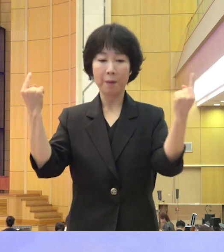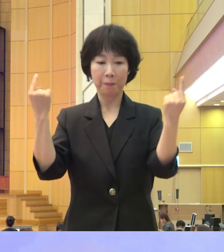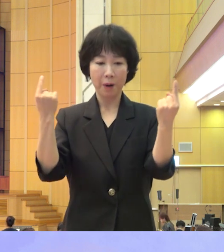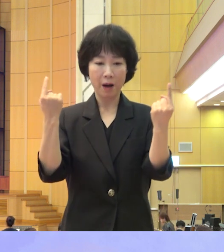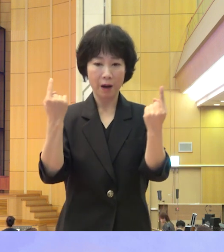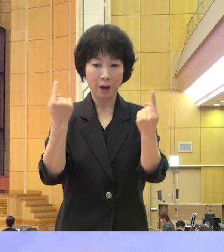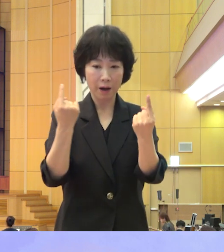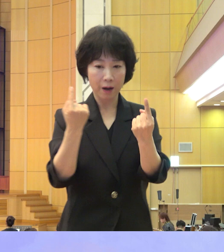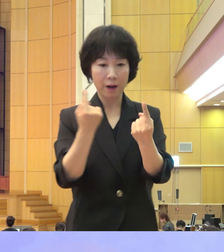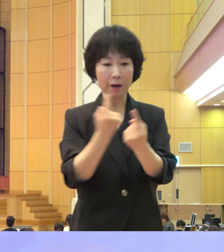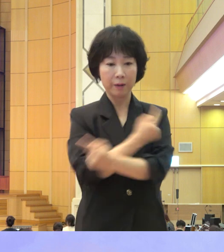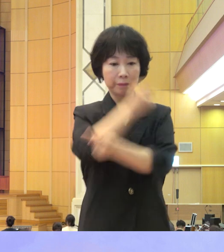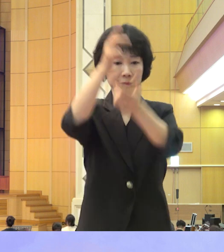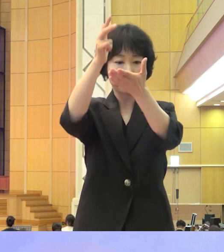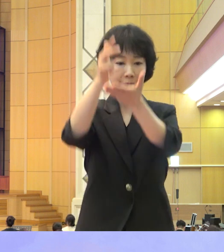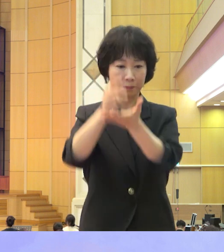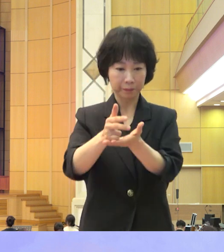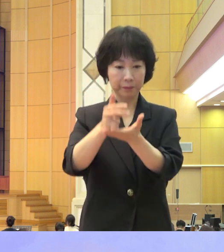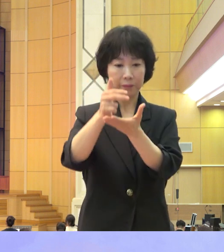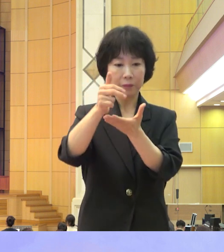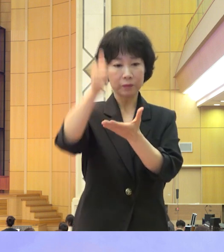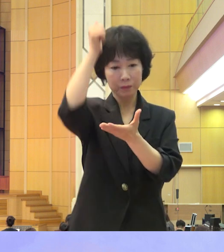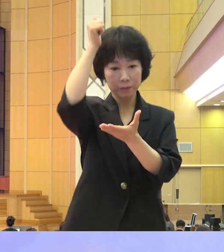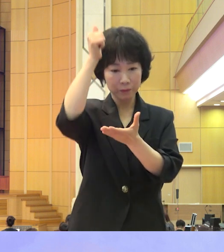여호와 라파